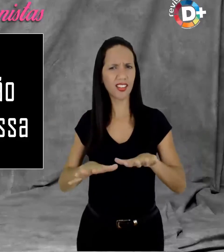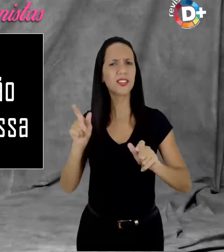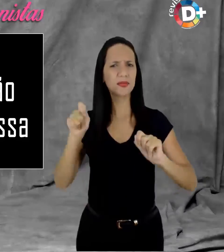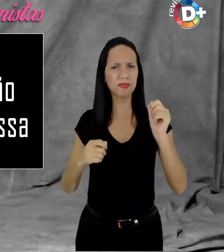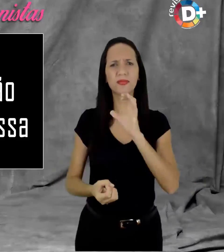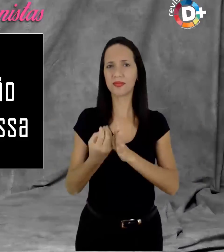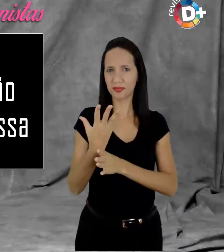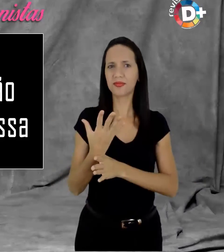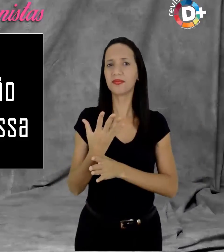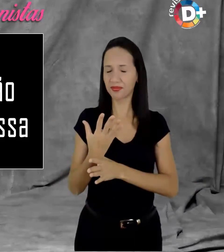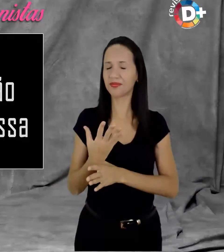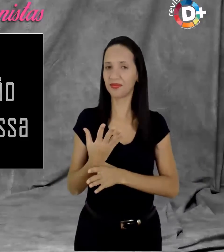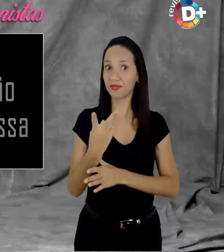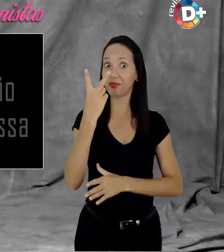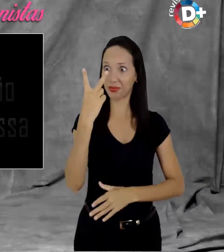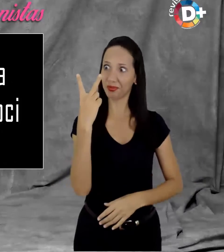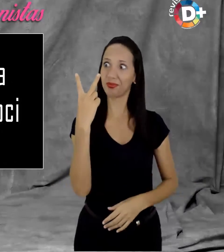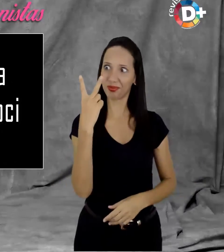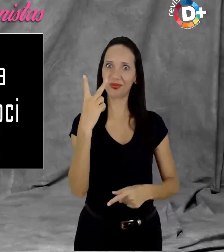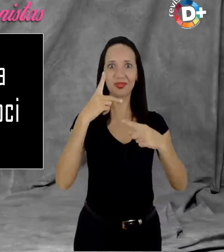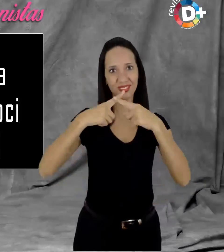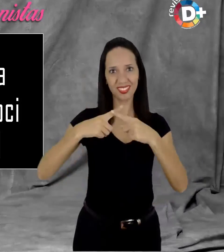às vezes ela pode acontecer em dose dupla.